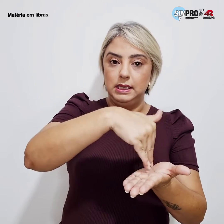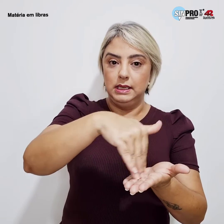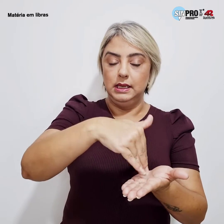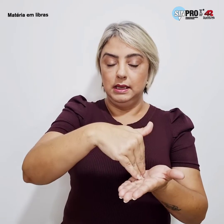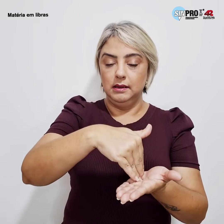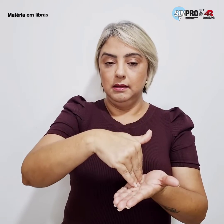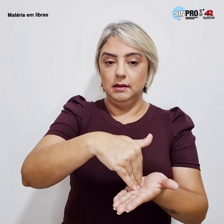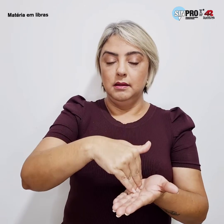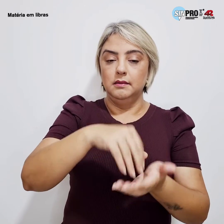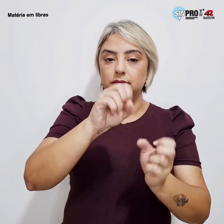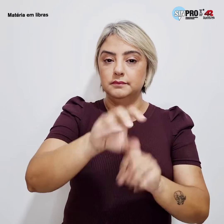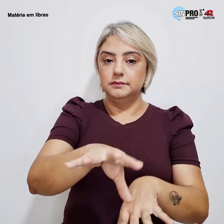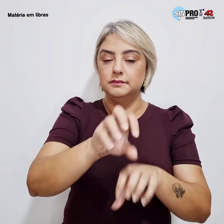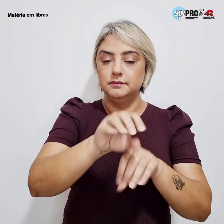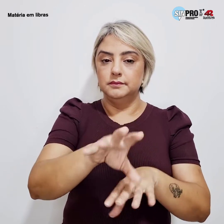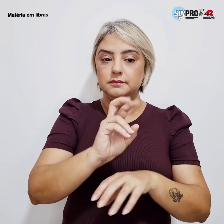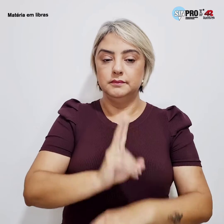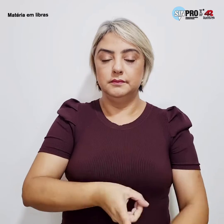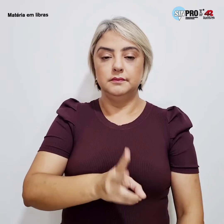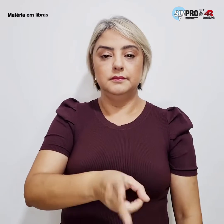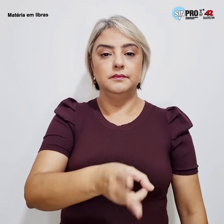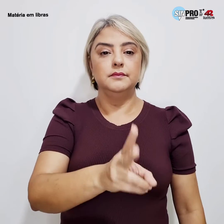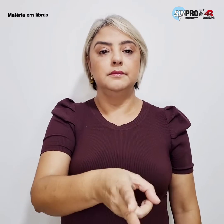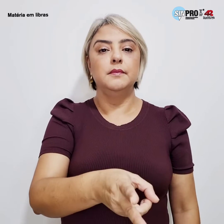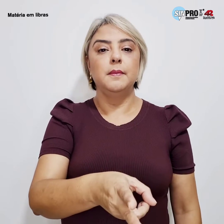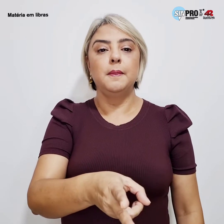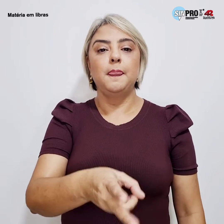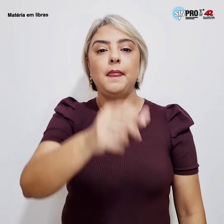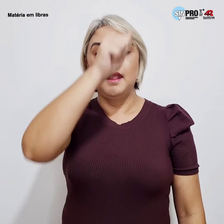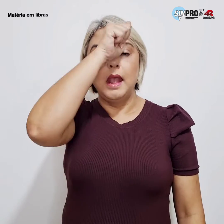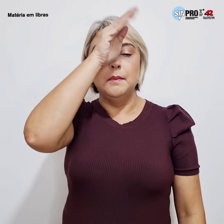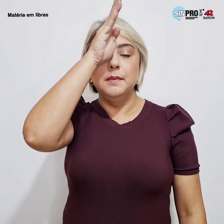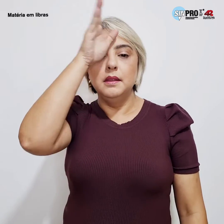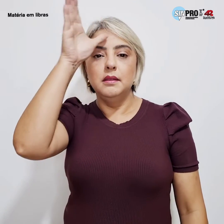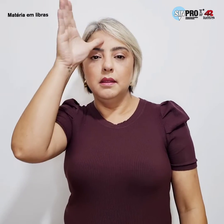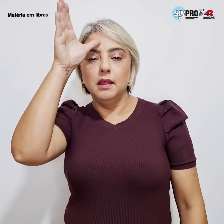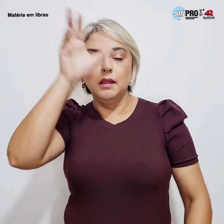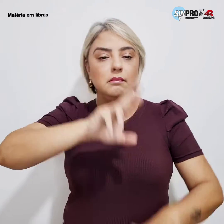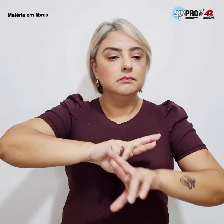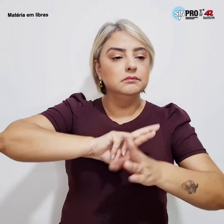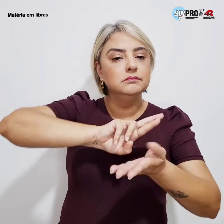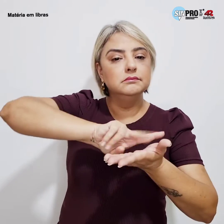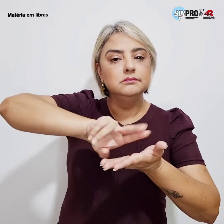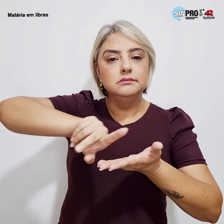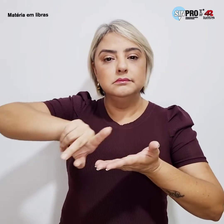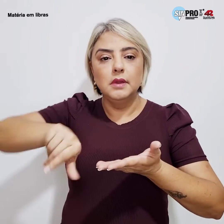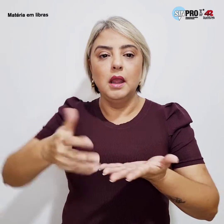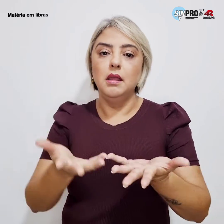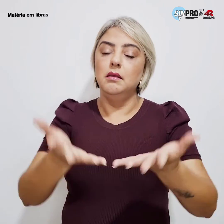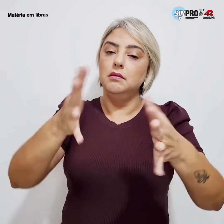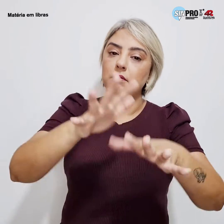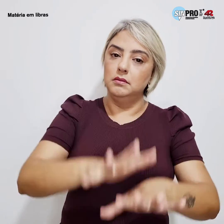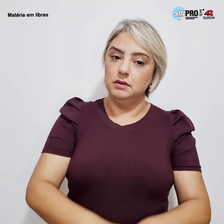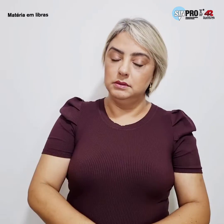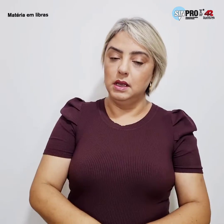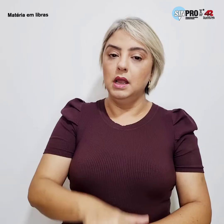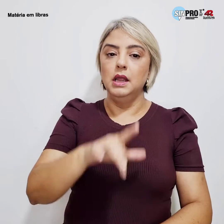Secretaria de Educação Continuada, Alfabetização, Diversidade e Inclusão, que abrigava a